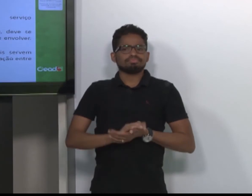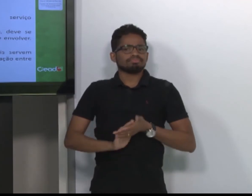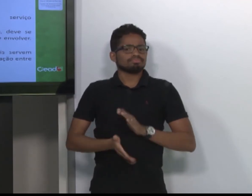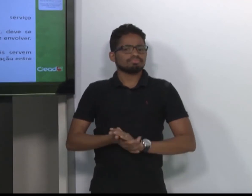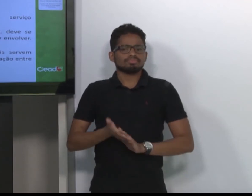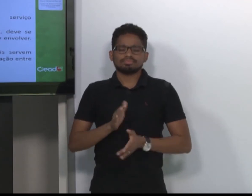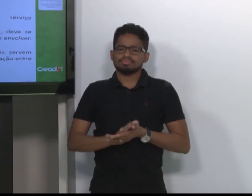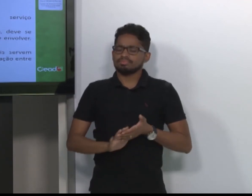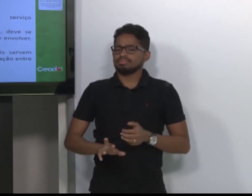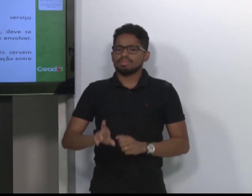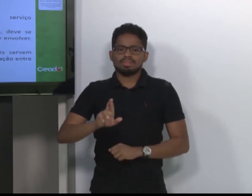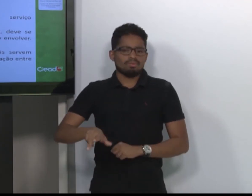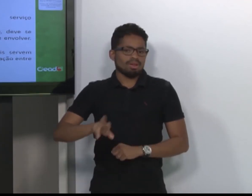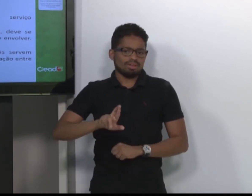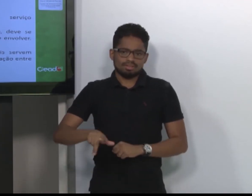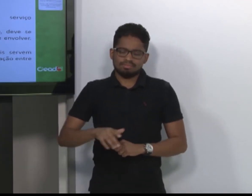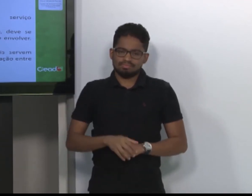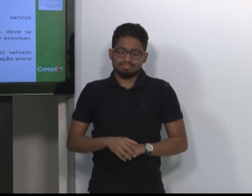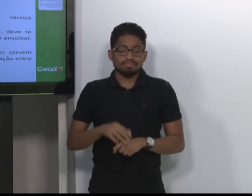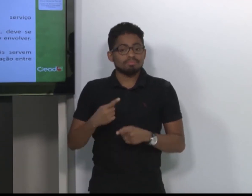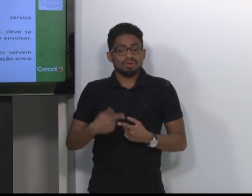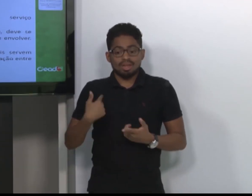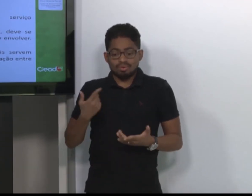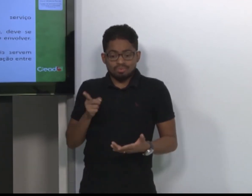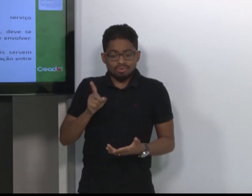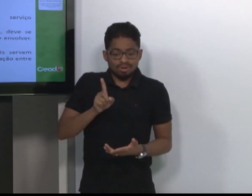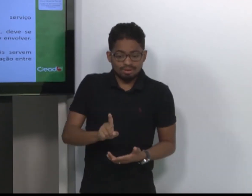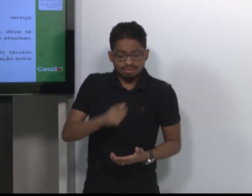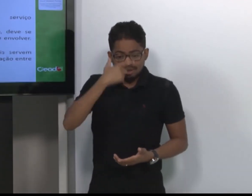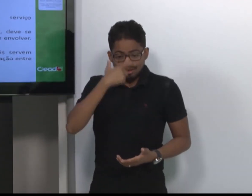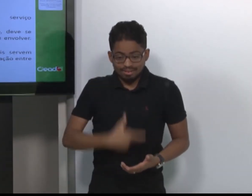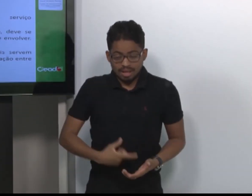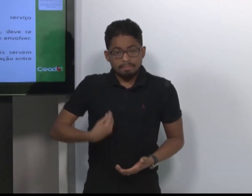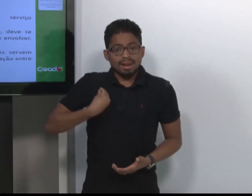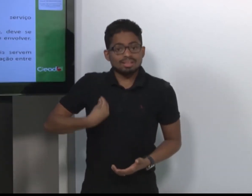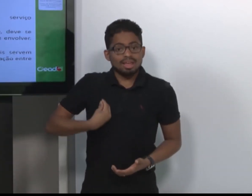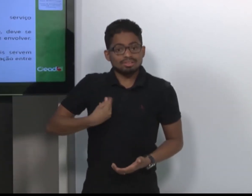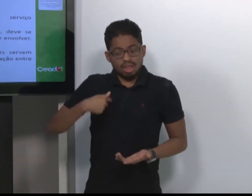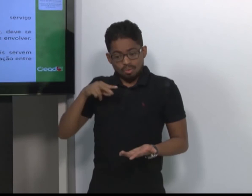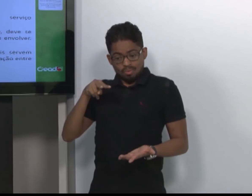Ele não está alheio a isso, ele está presente, é o trabalho dele.